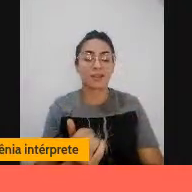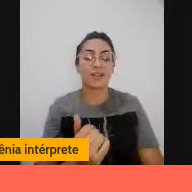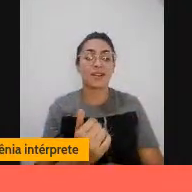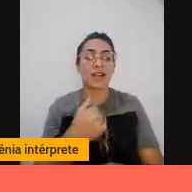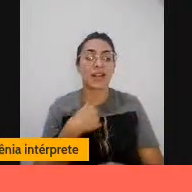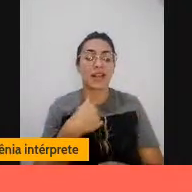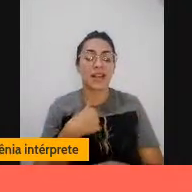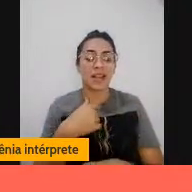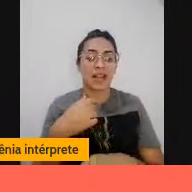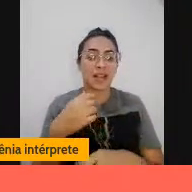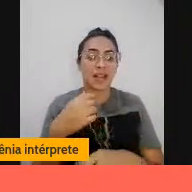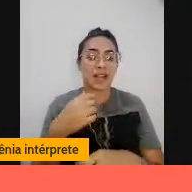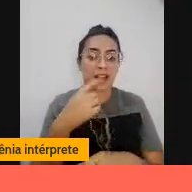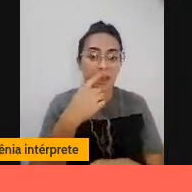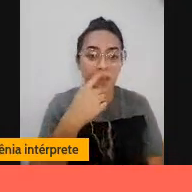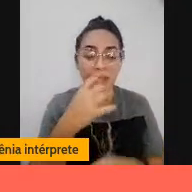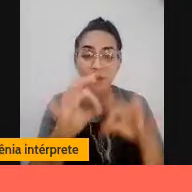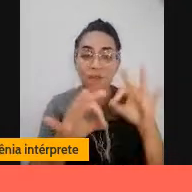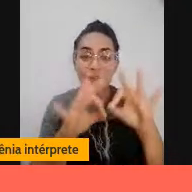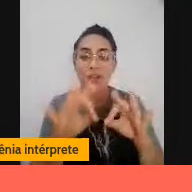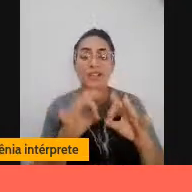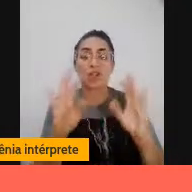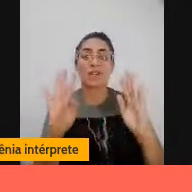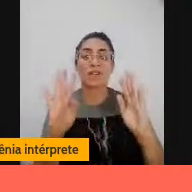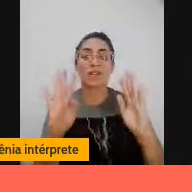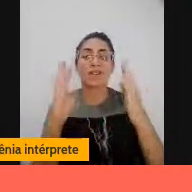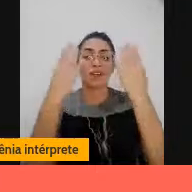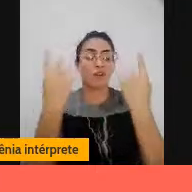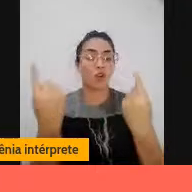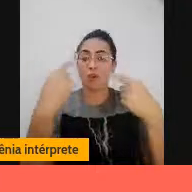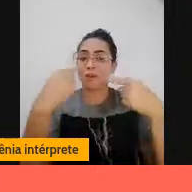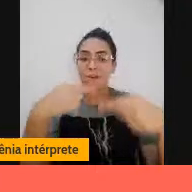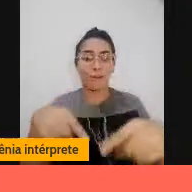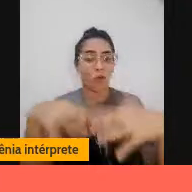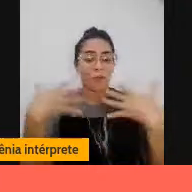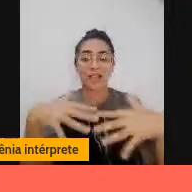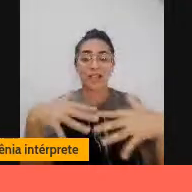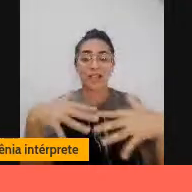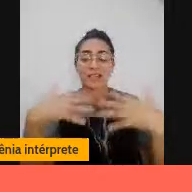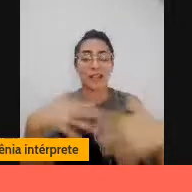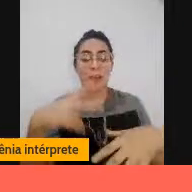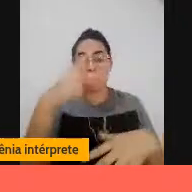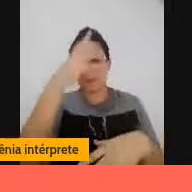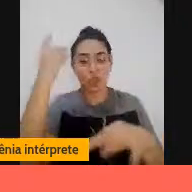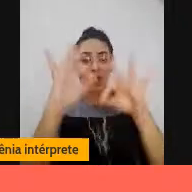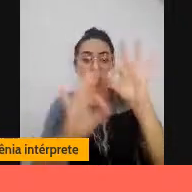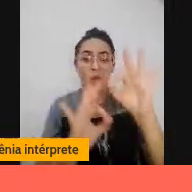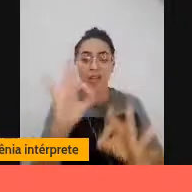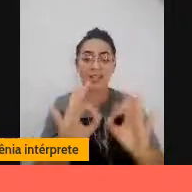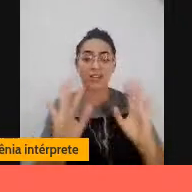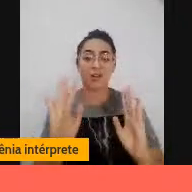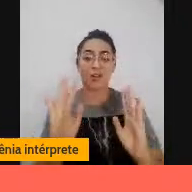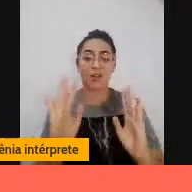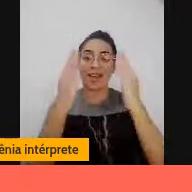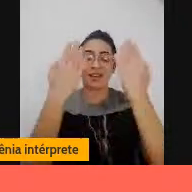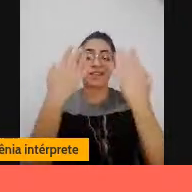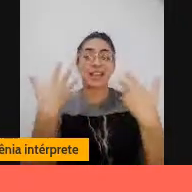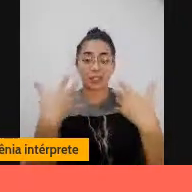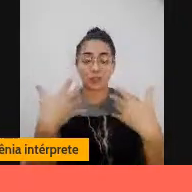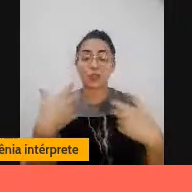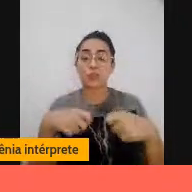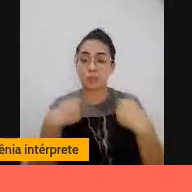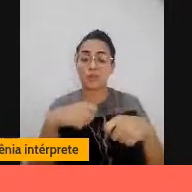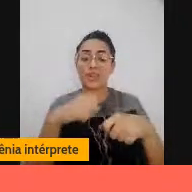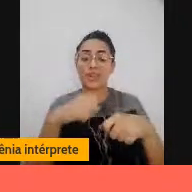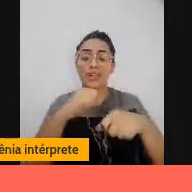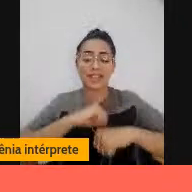organização do evento. Foi um grande desafio, e quem está à frente sabe como isso, né, exige da gente todo